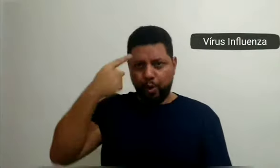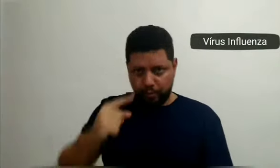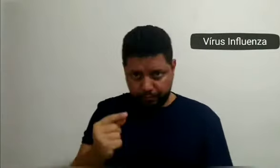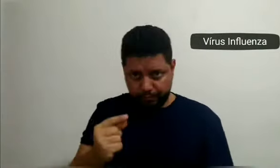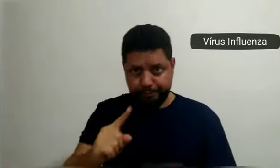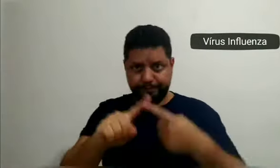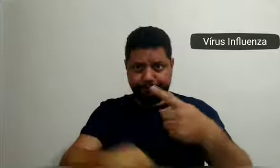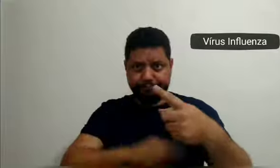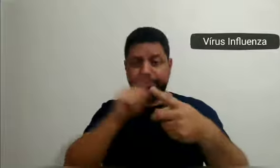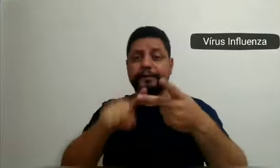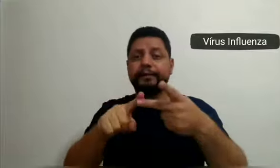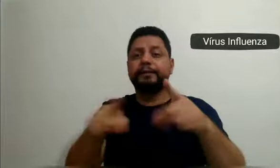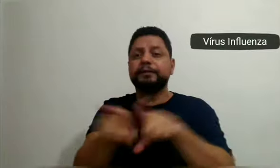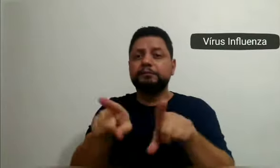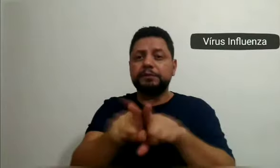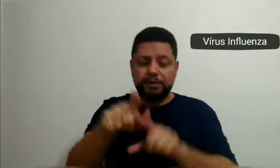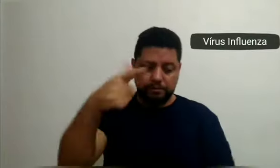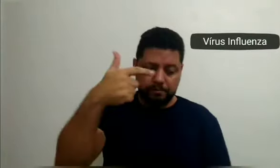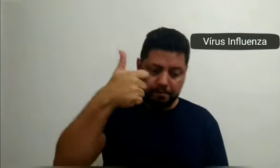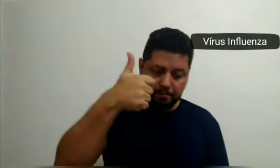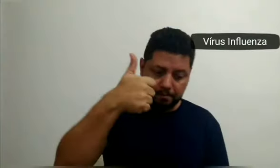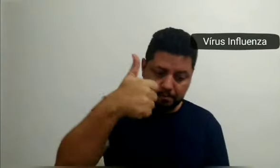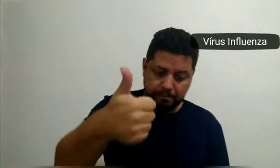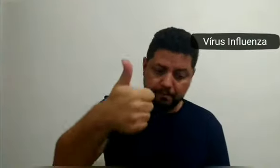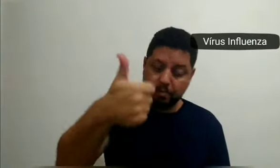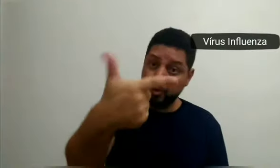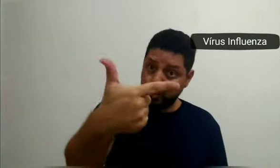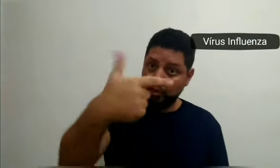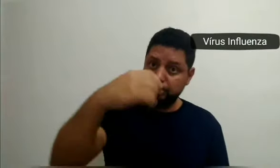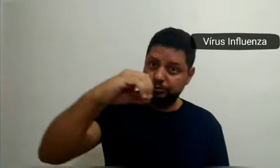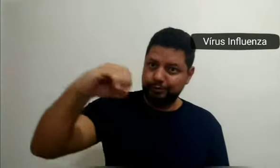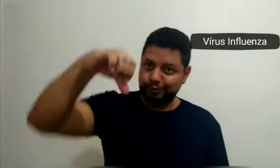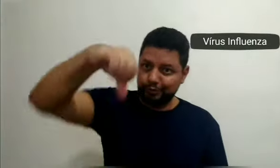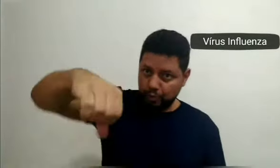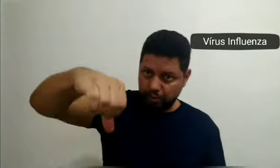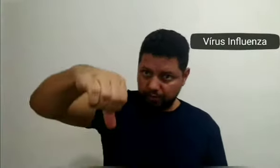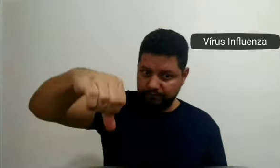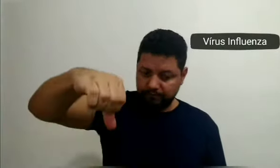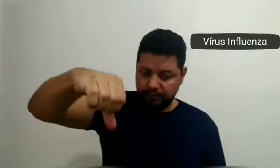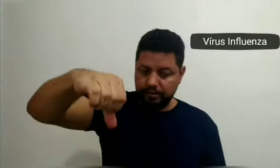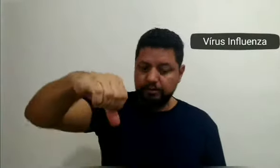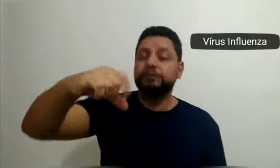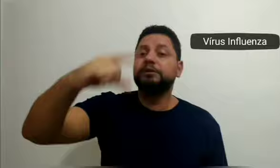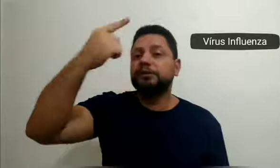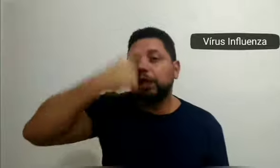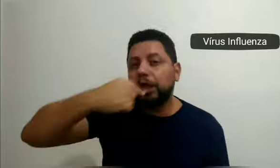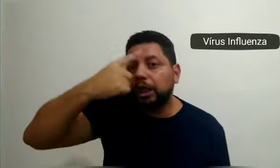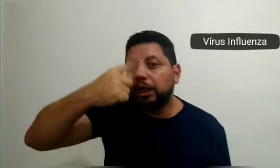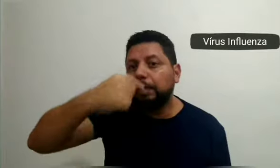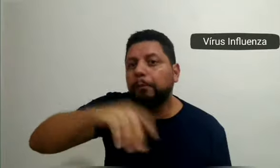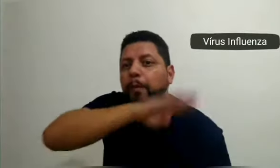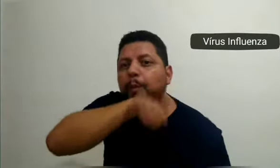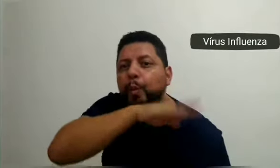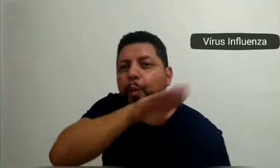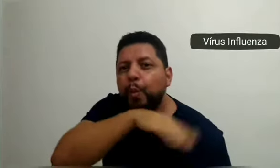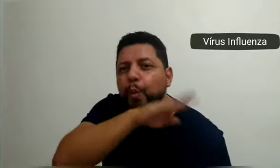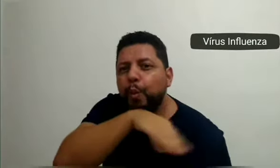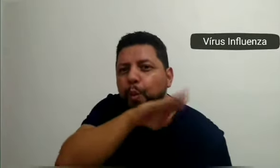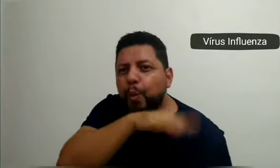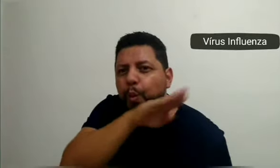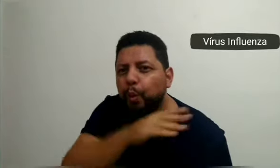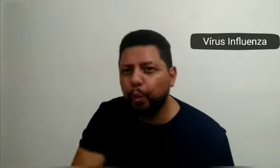1918, nós tivemos a gripe espanhola e no ano de 2009, nós tivemos a